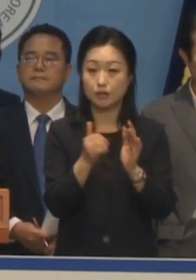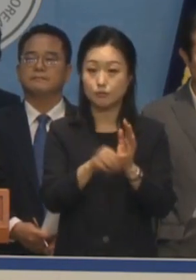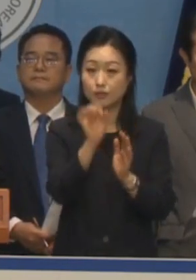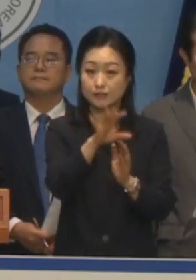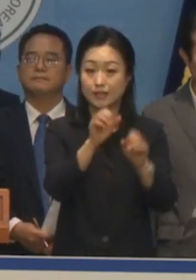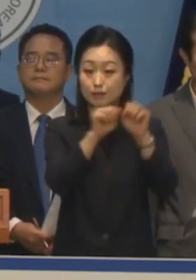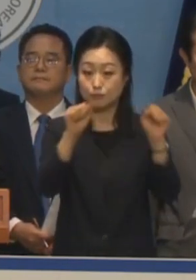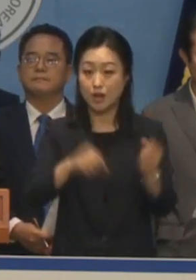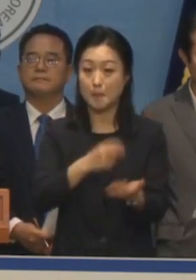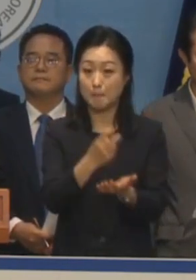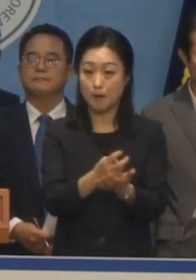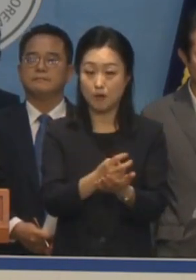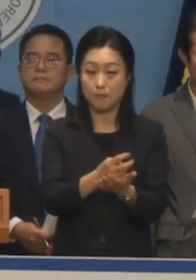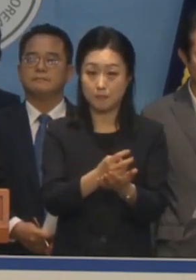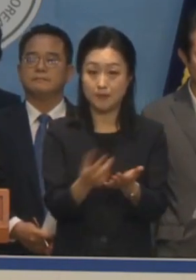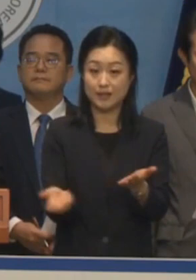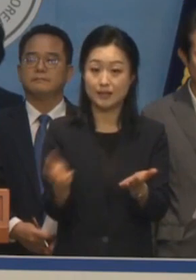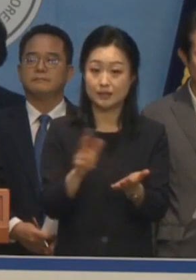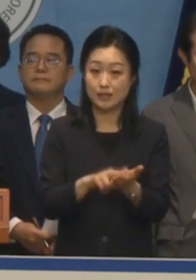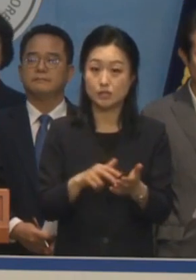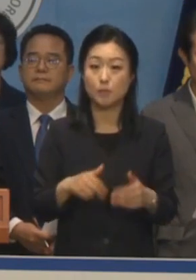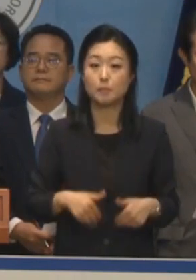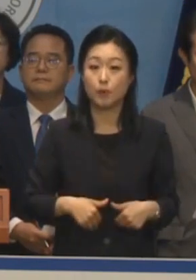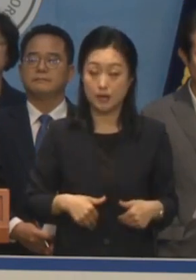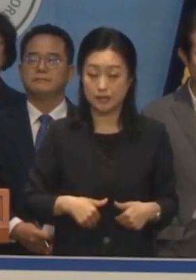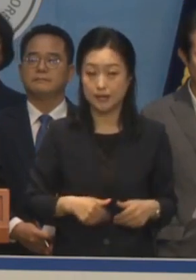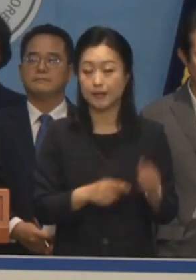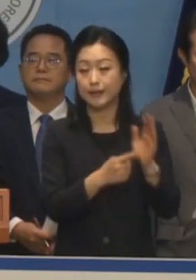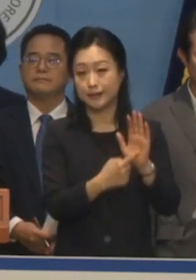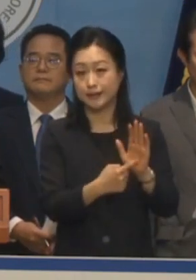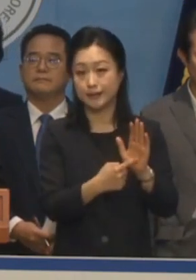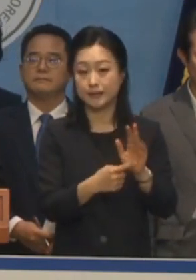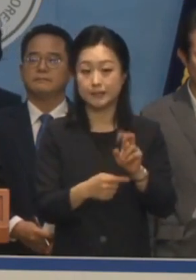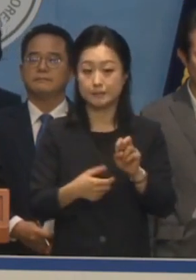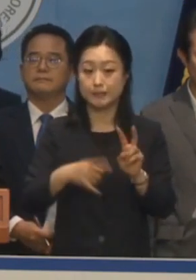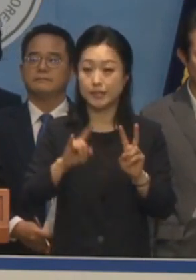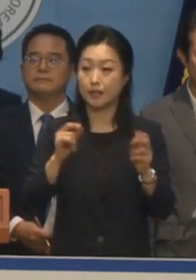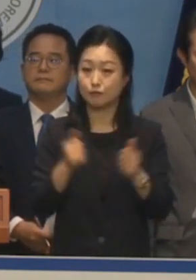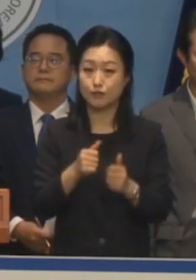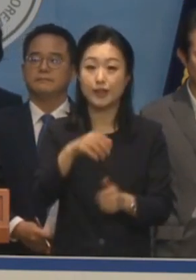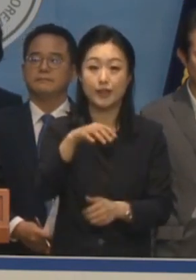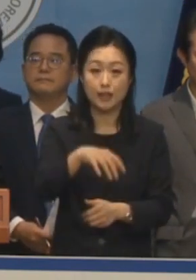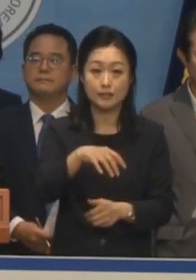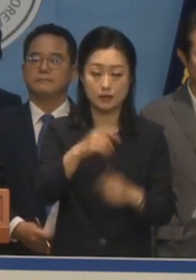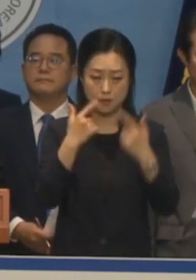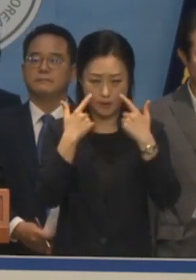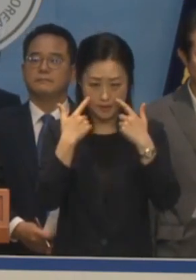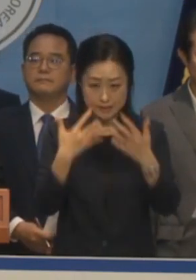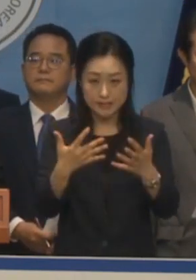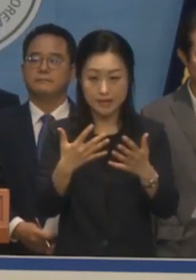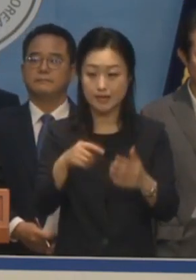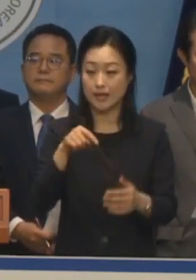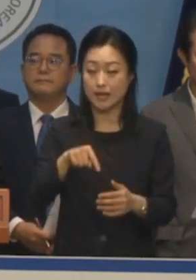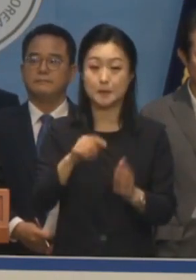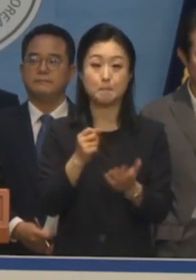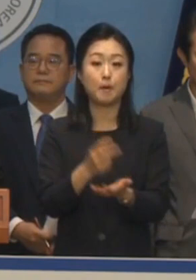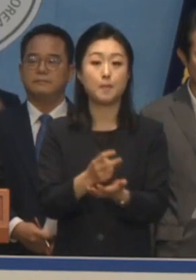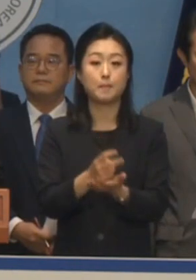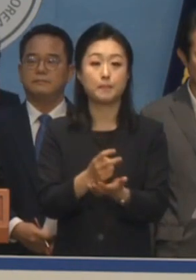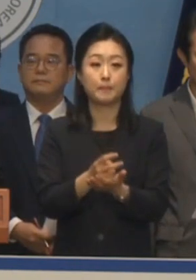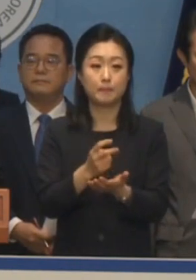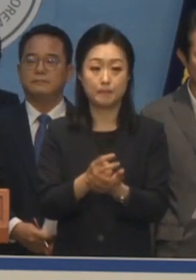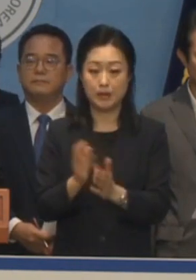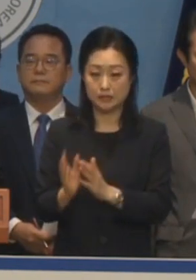플랫폼법에 대해서는 제정이 필요하다는 입장으로 돌아선 상황입니다. 22대 들어서 확실하게 온풀법 등 관련된